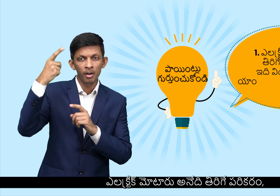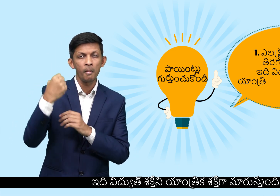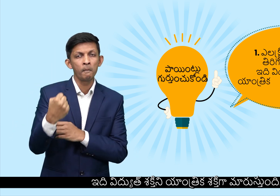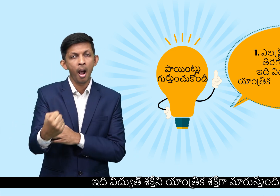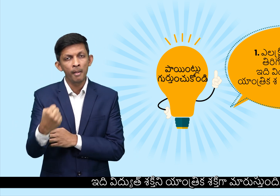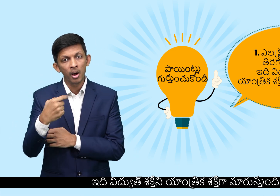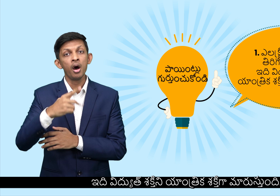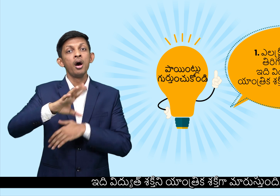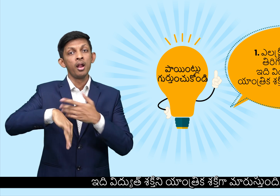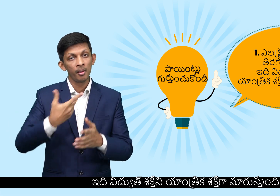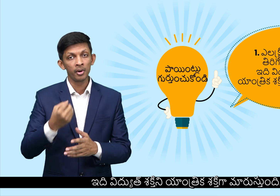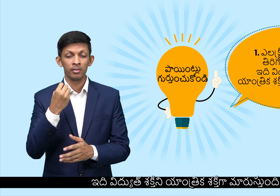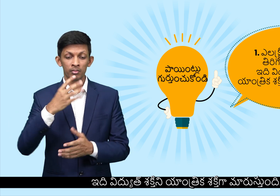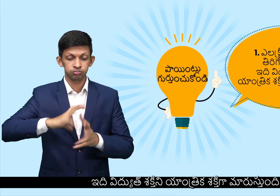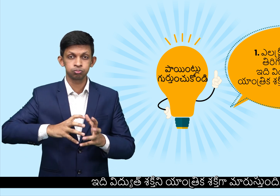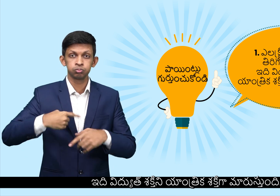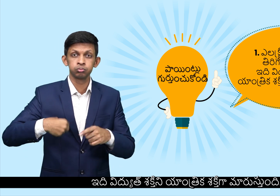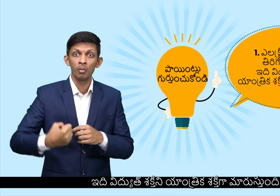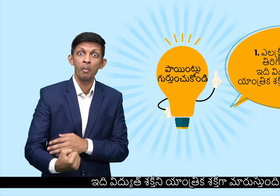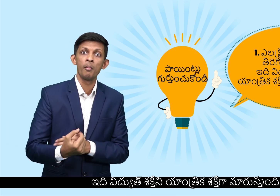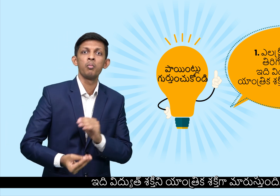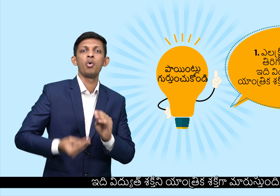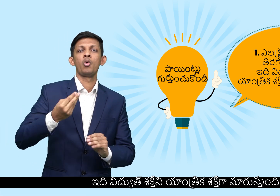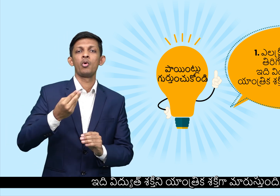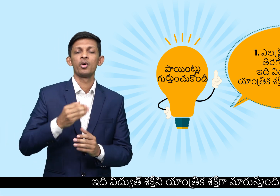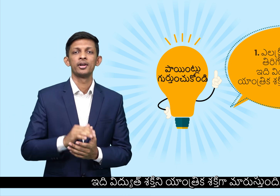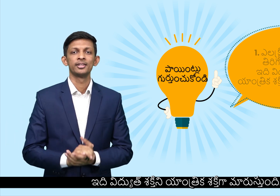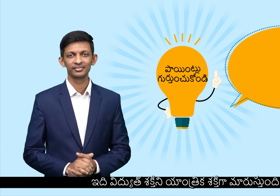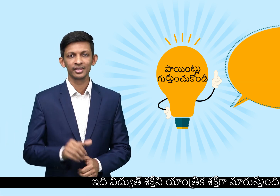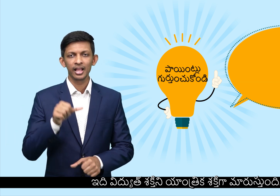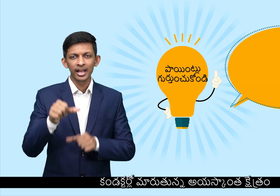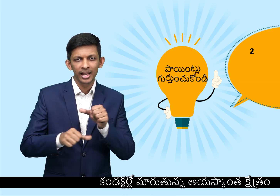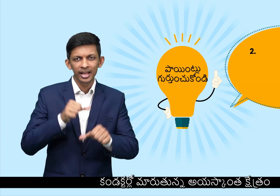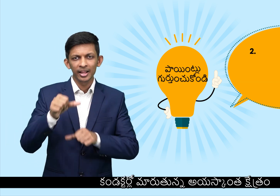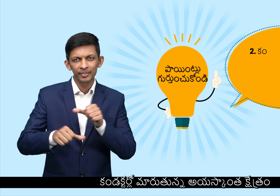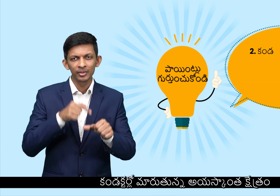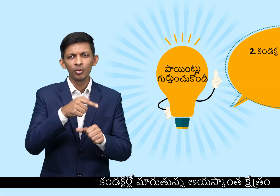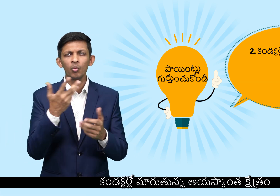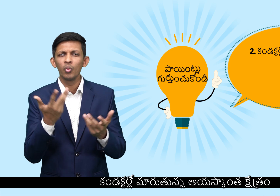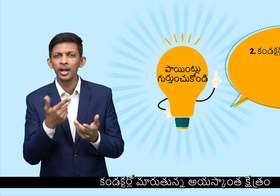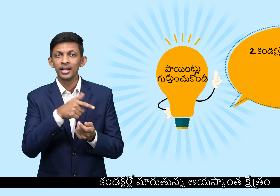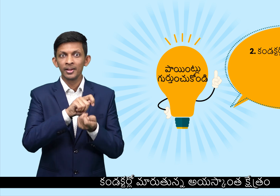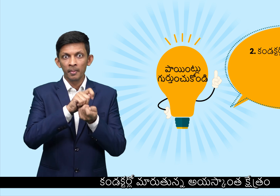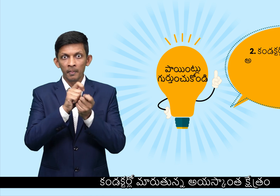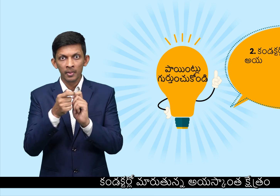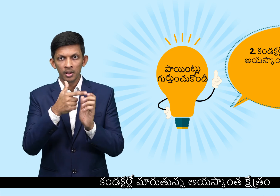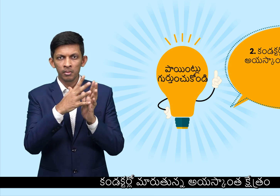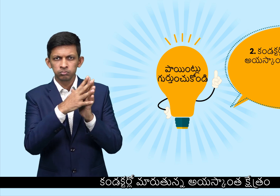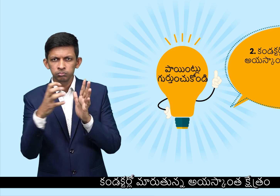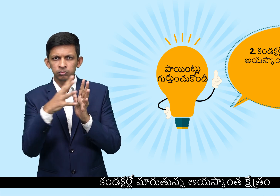ఇది విద్యుత్ శక్తిని యాంత్రిక శక్తిగా మారుస్తుంది. కండక్టర్లో మారుతున్న అయస్కాంత క్షేత్రం